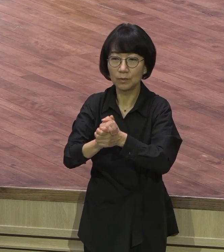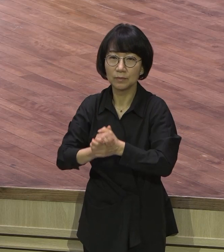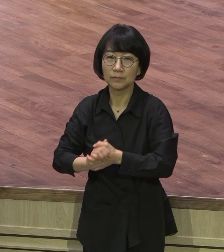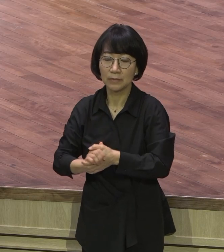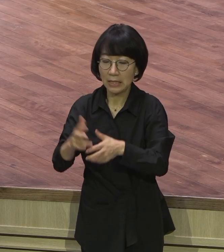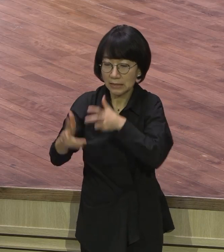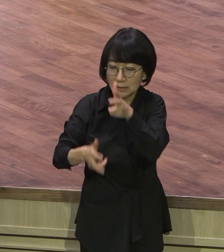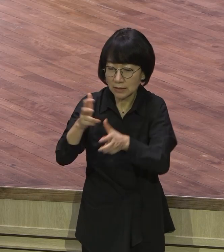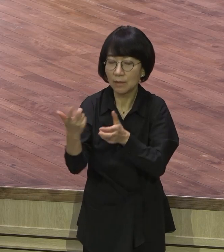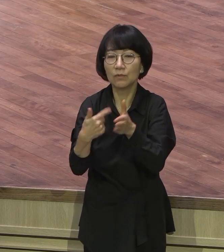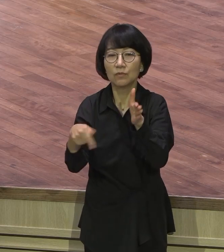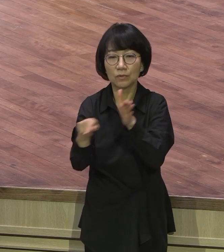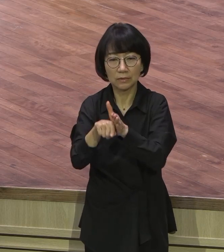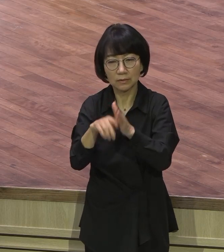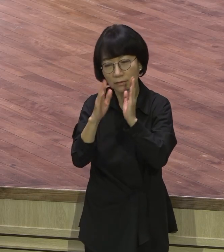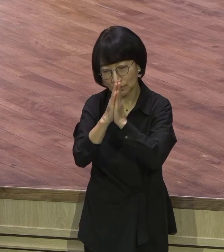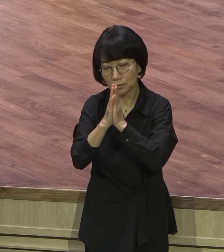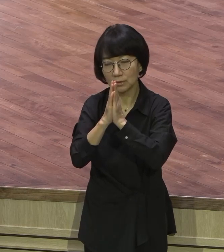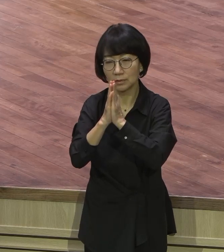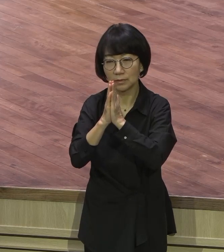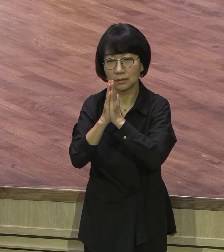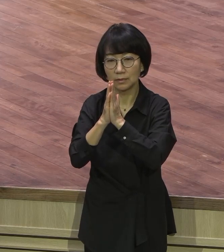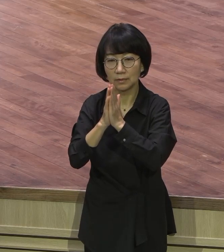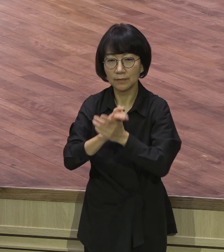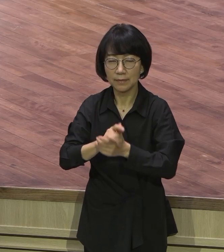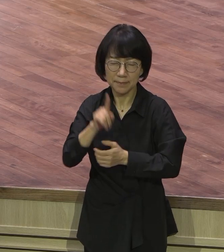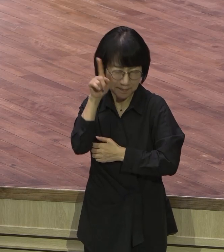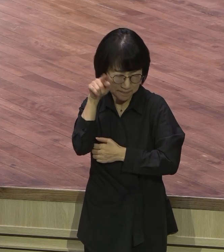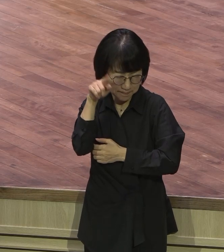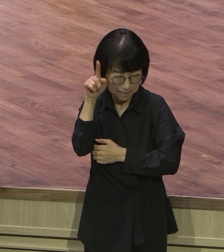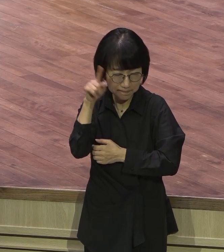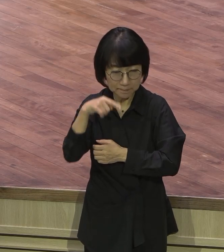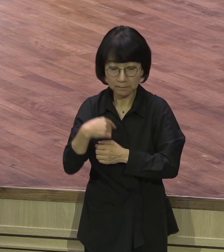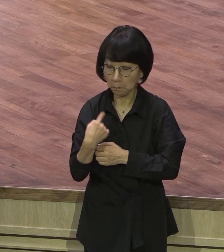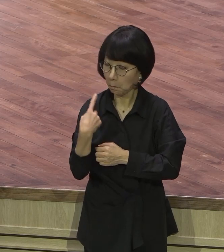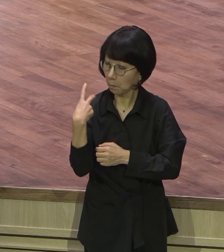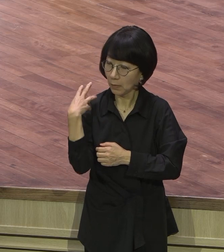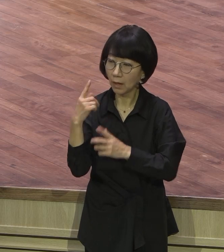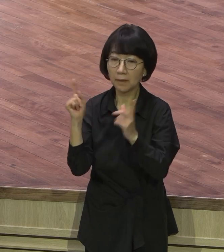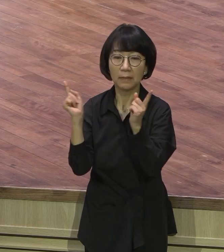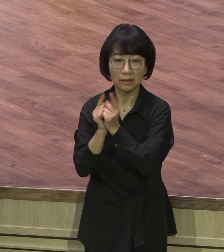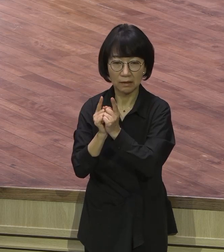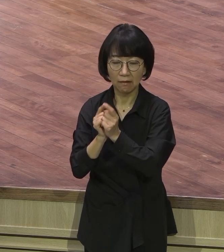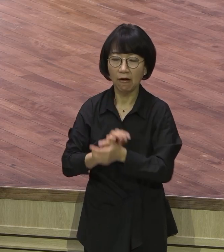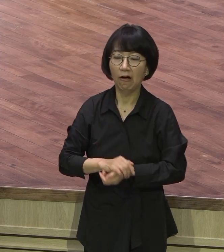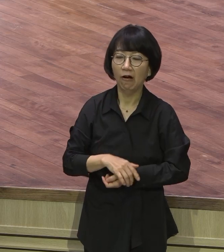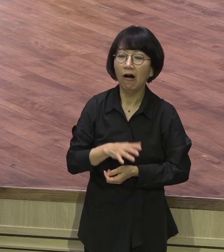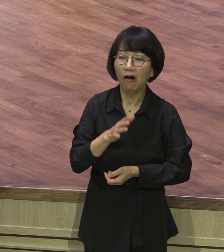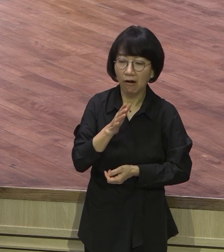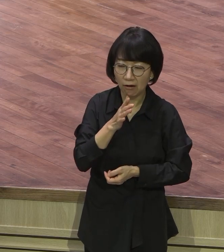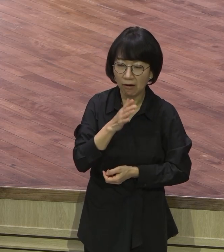사흘을 위해서 당연히 기도하고 하루도 안 빠지고 잘 될 수밖에 없죠